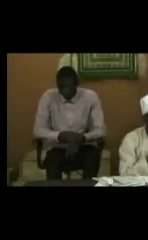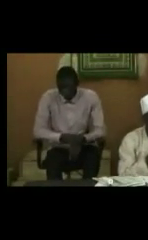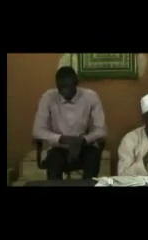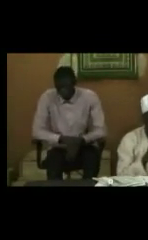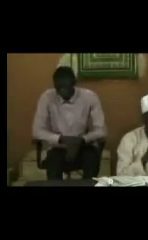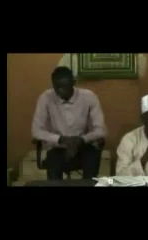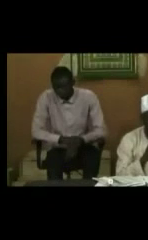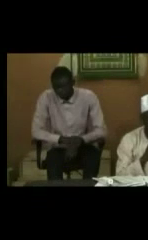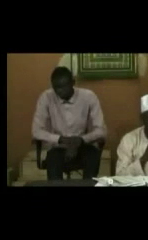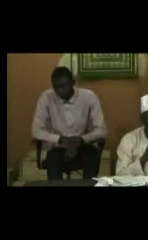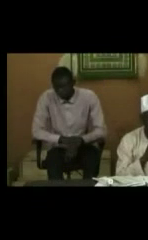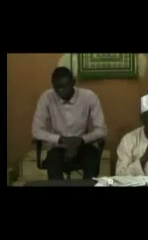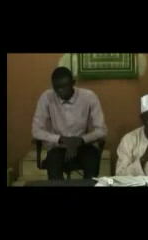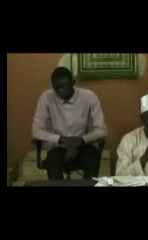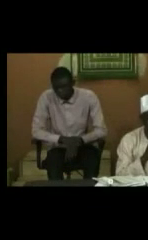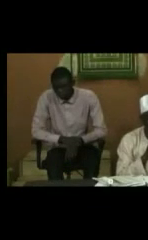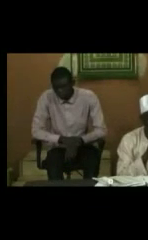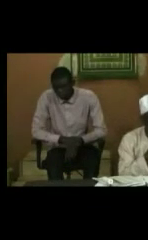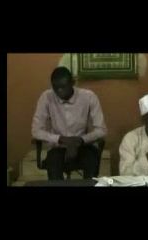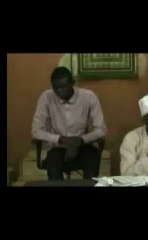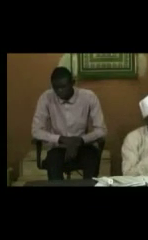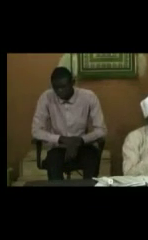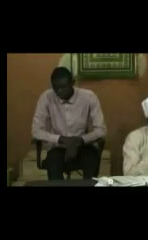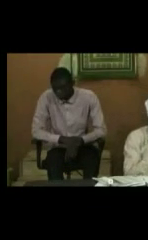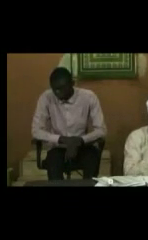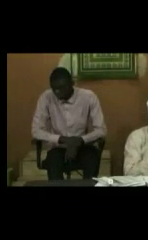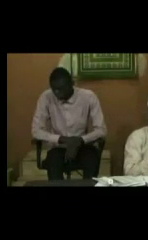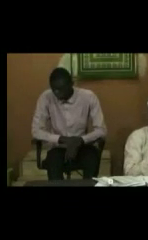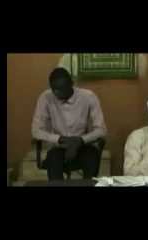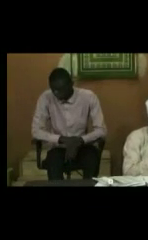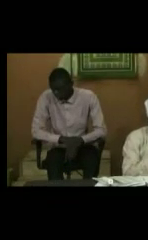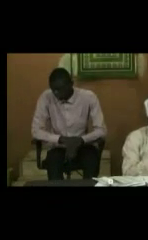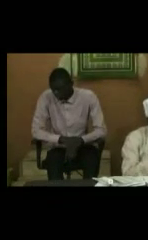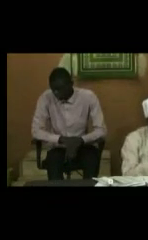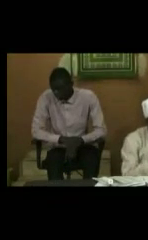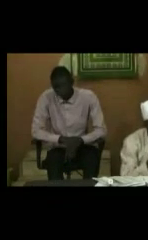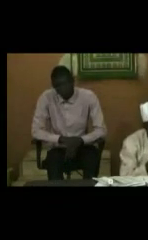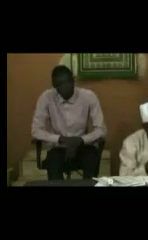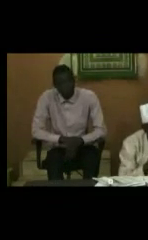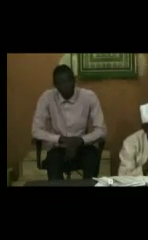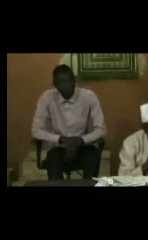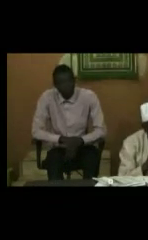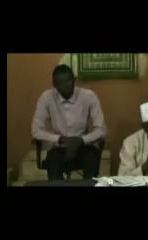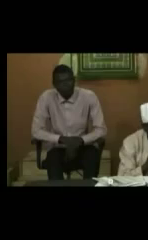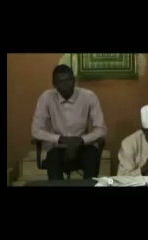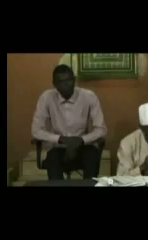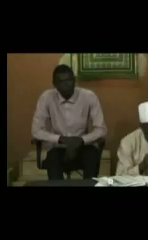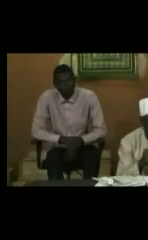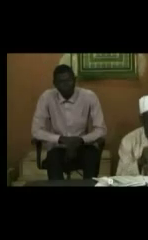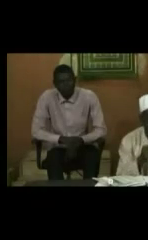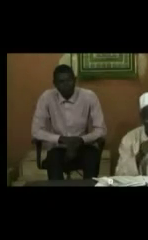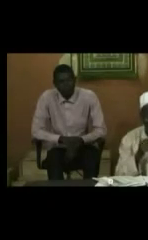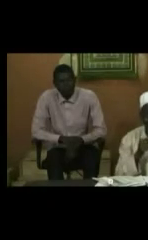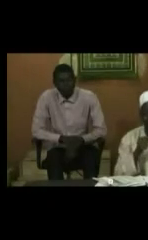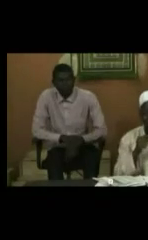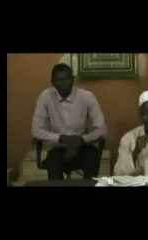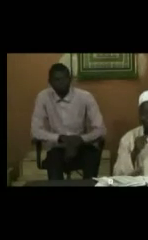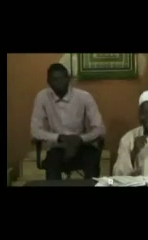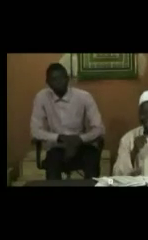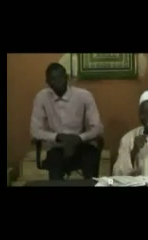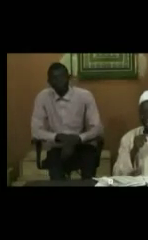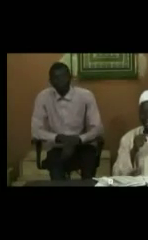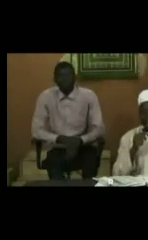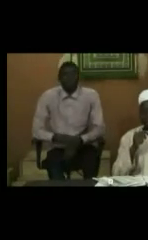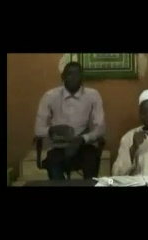eye egbe re bi asa ti o fi ekana ti o fi mu orun